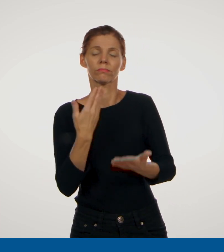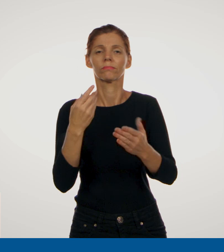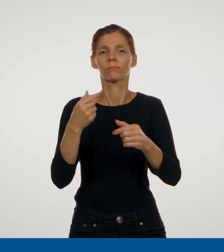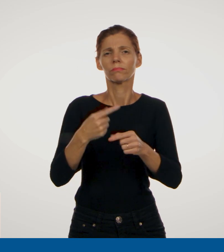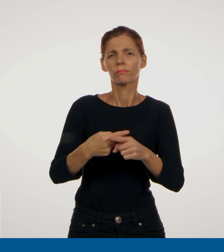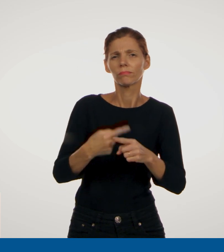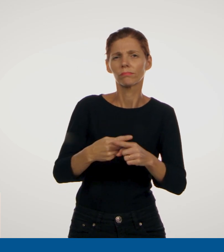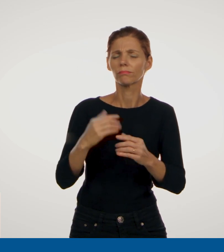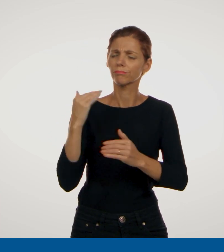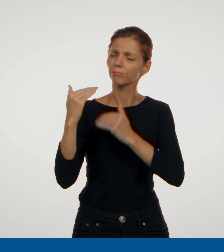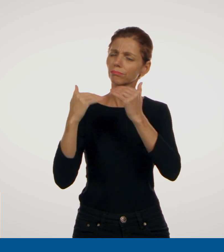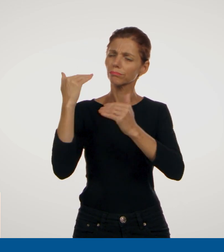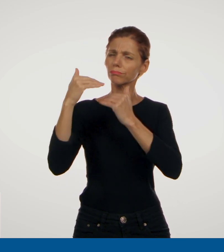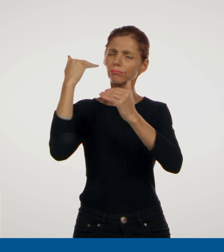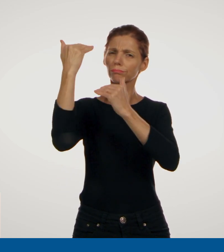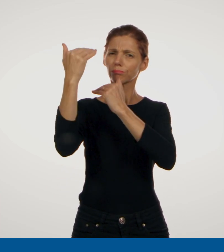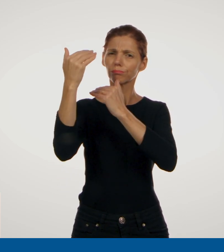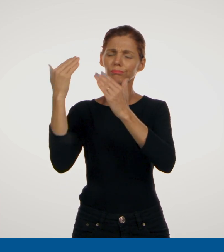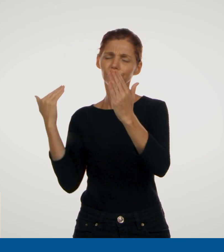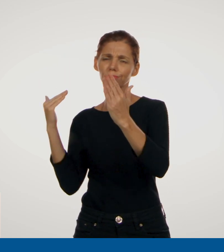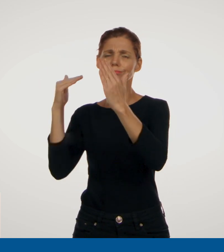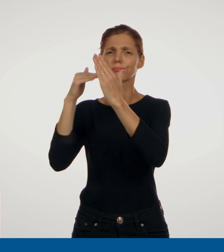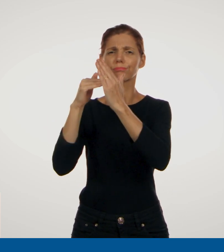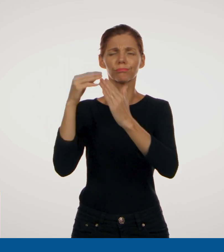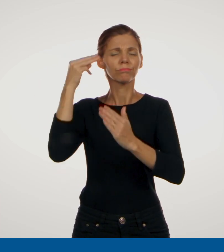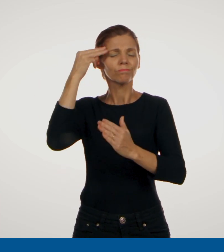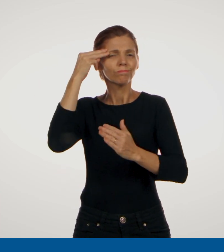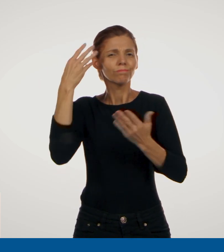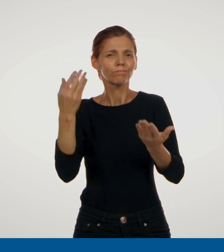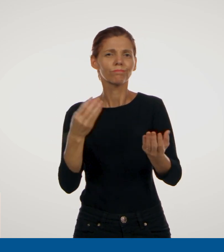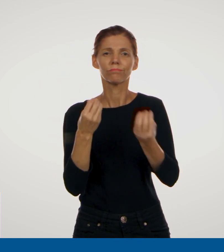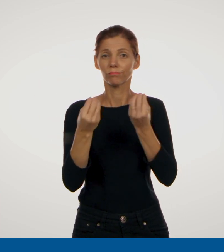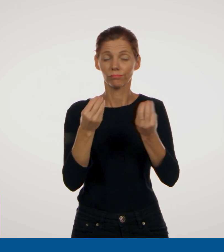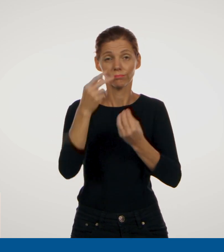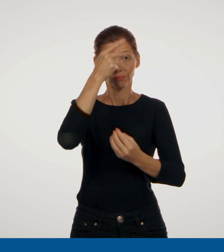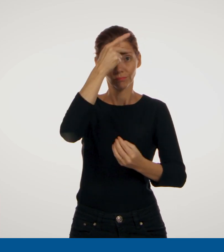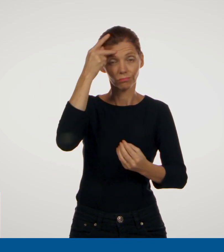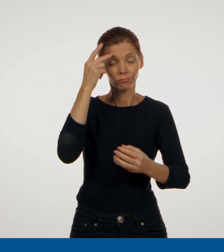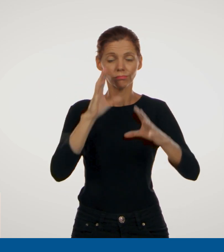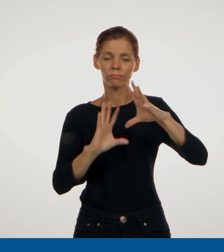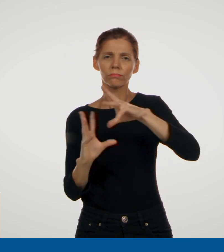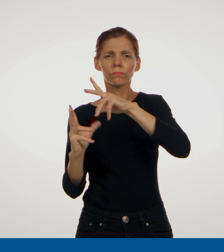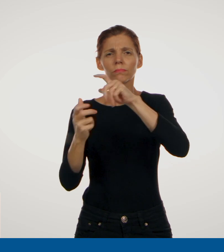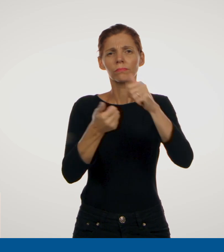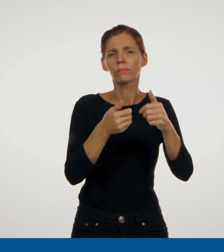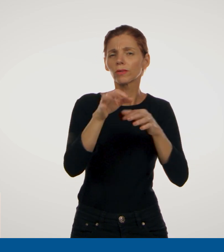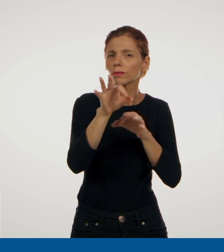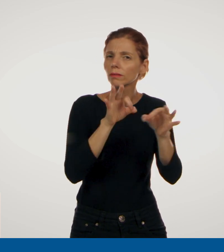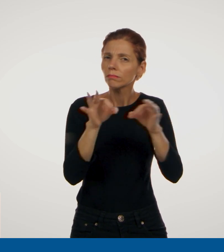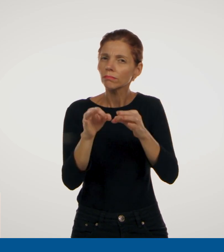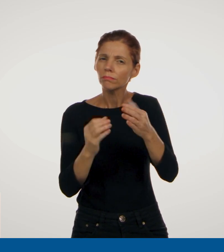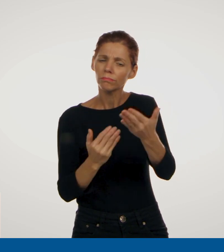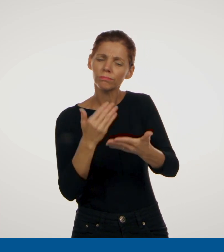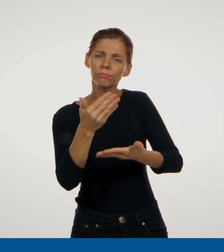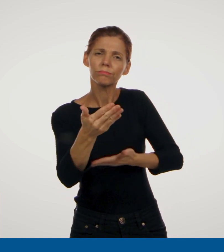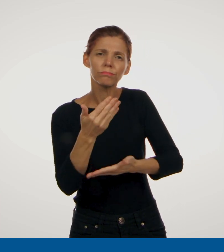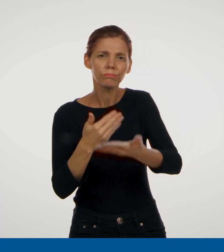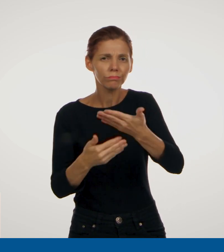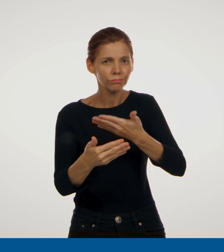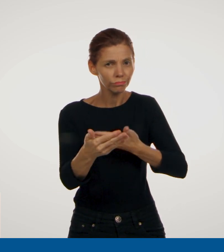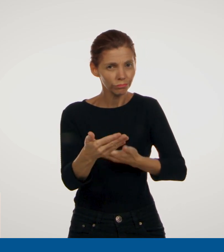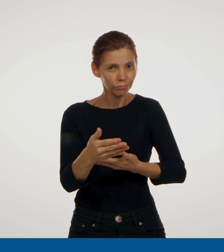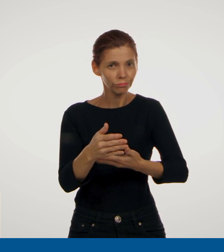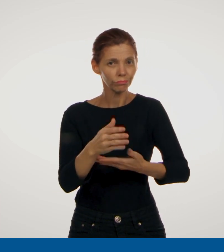atingir o crescimento, a maturidade e o desenvolvimento como pessoas em um mundo organizado cujas interações com o meio